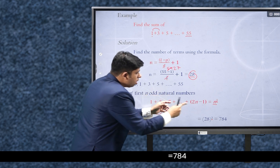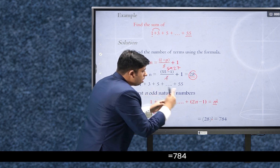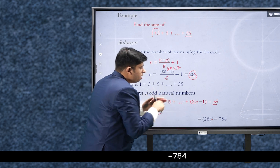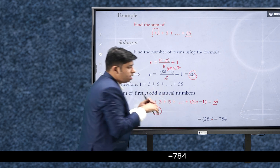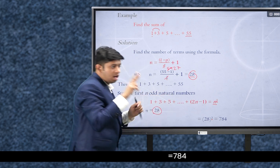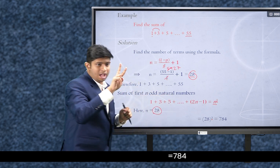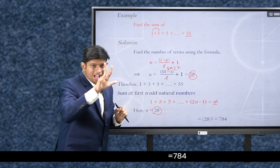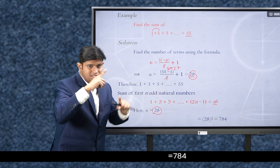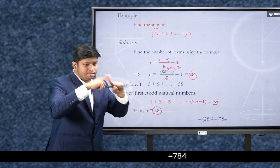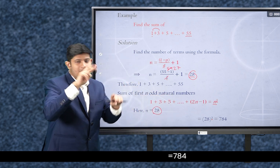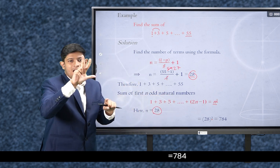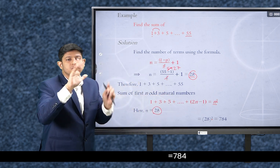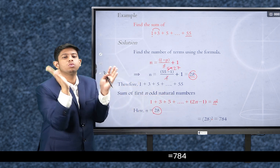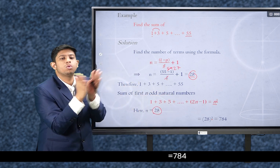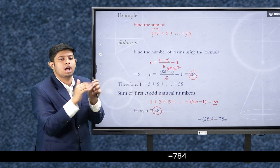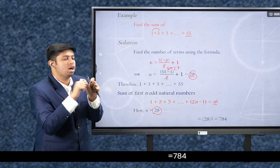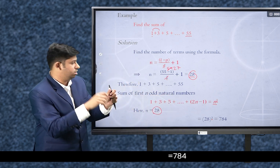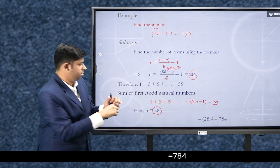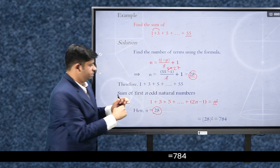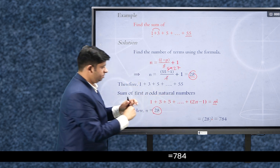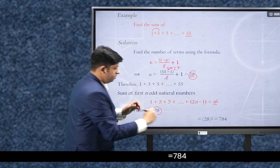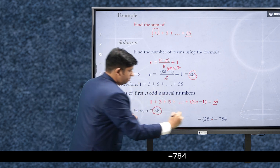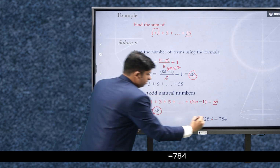ఈజ్ ఈక్వల్ టు 784.